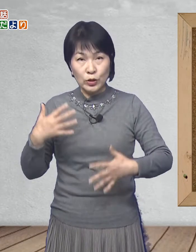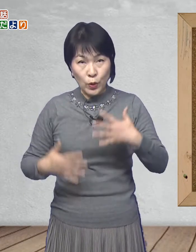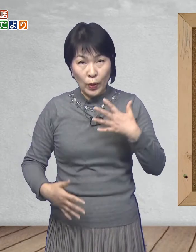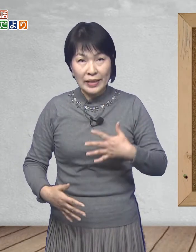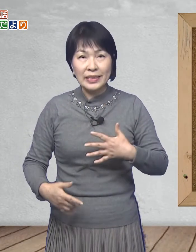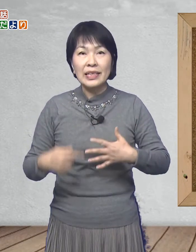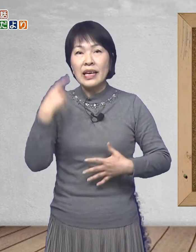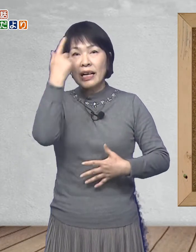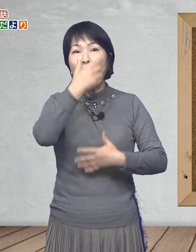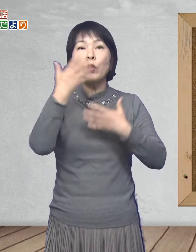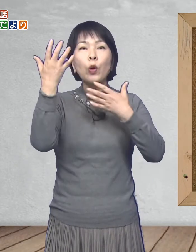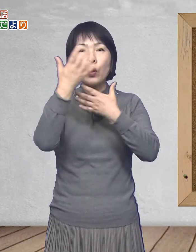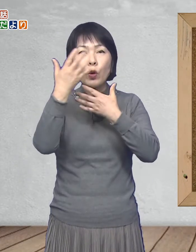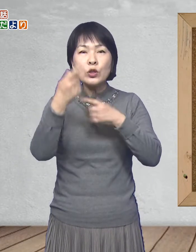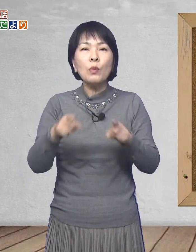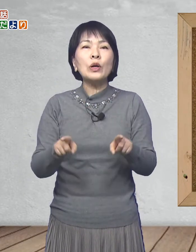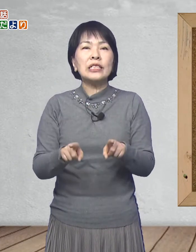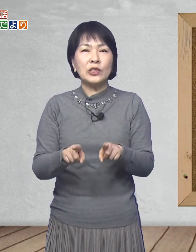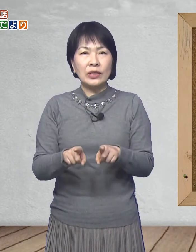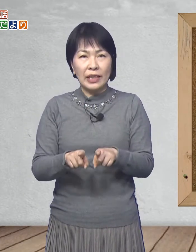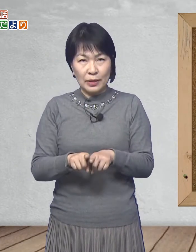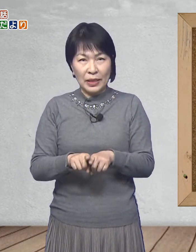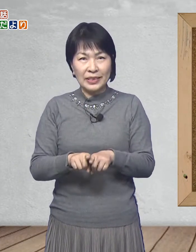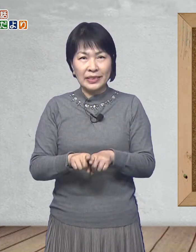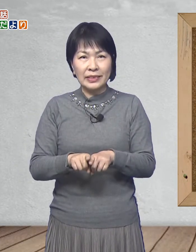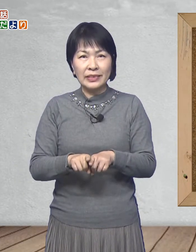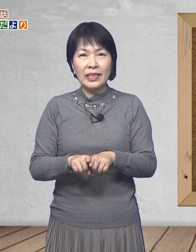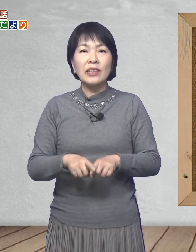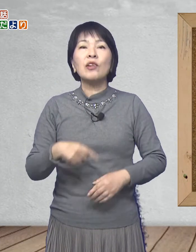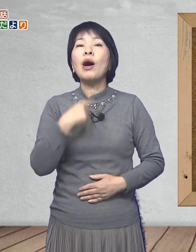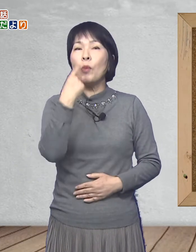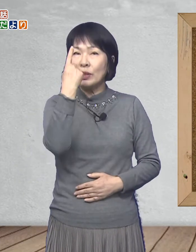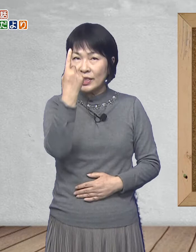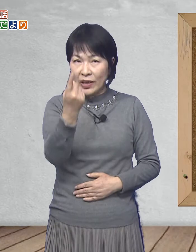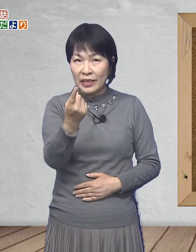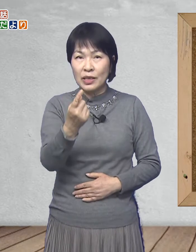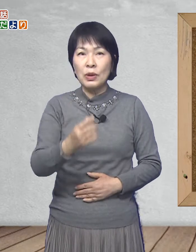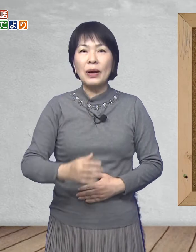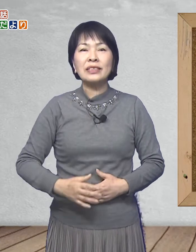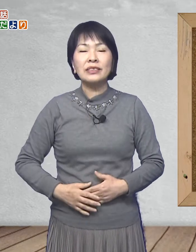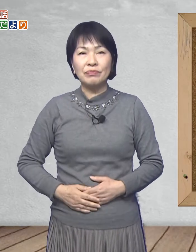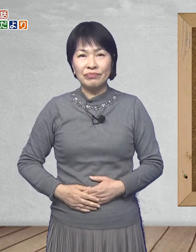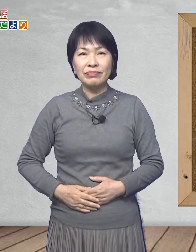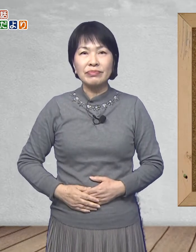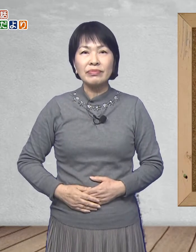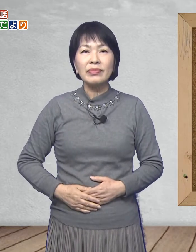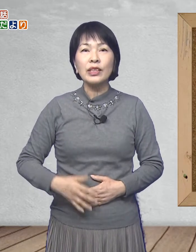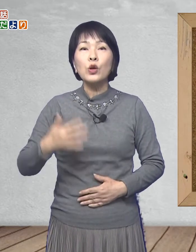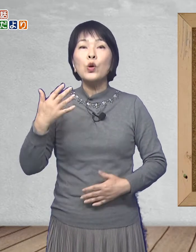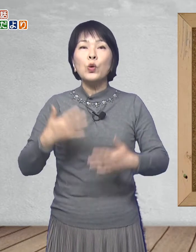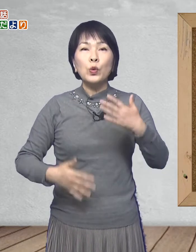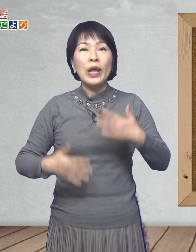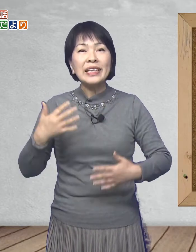動かし、顔の表情も一緒になります。ではもう一度やってみます。嬉し